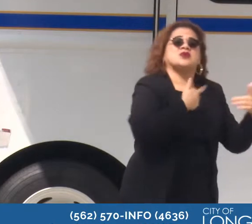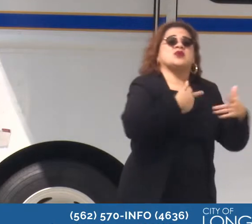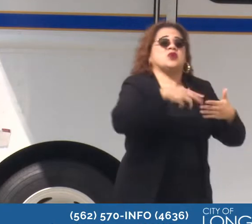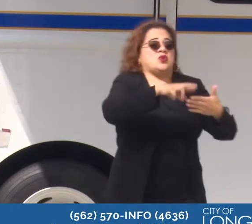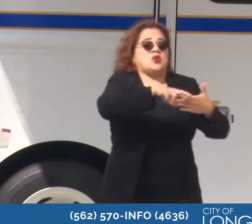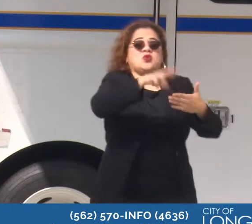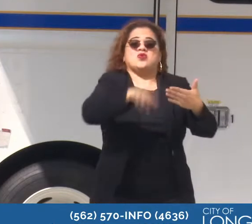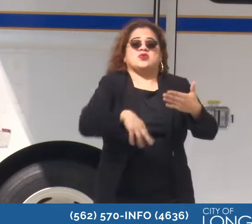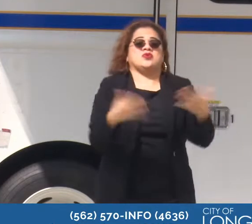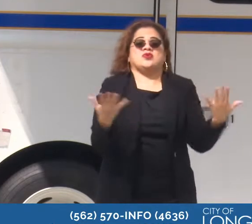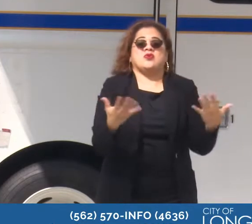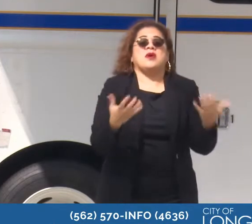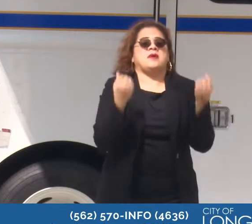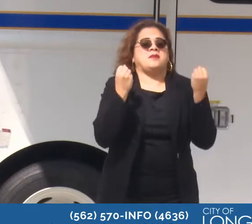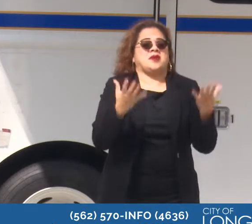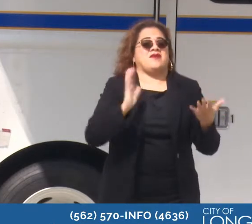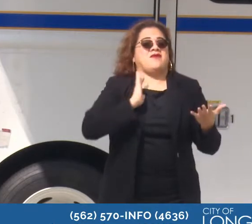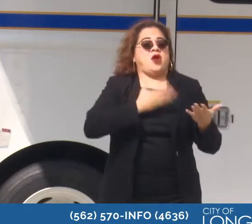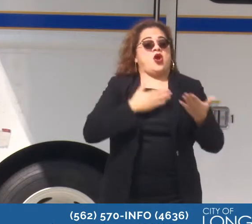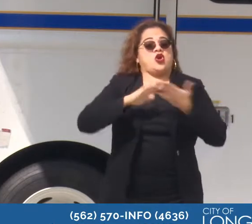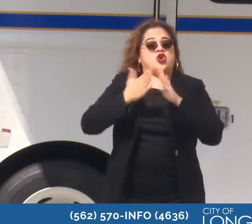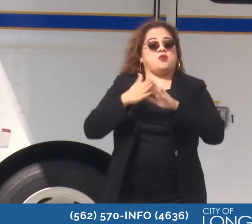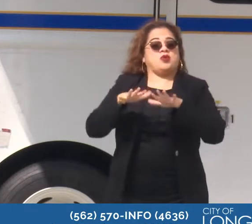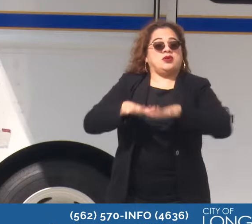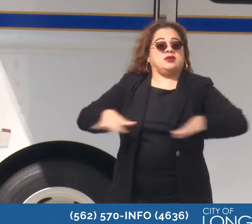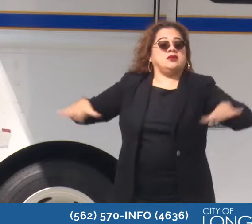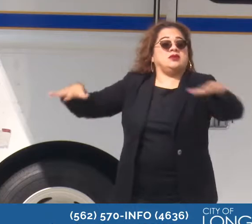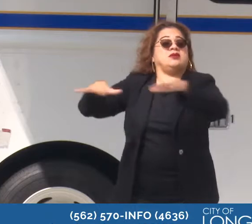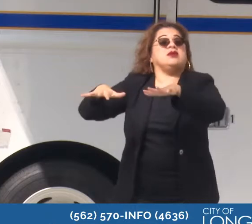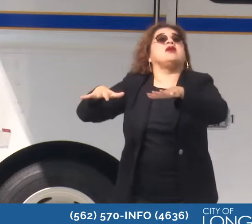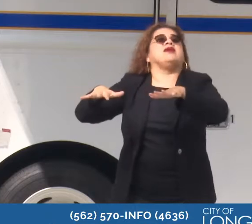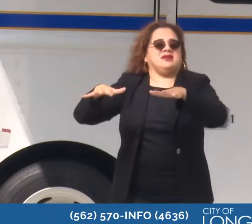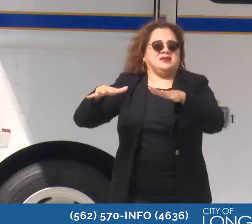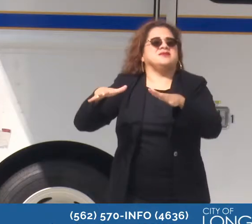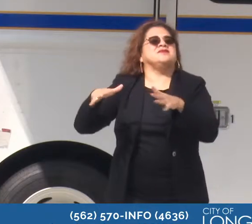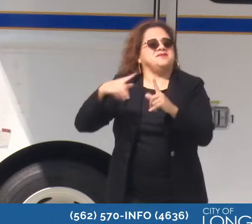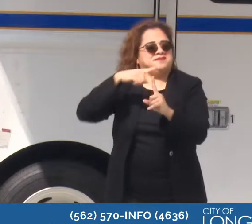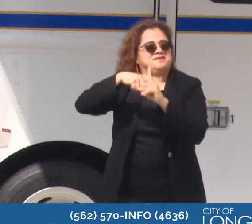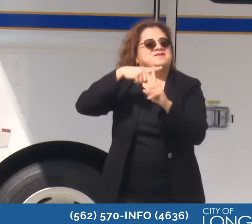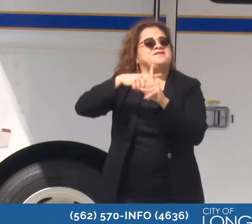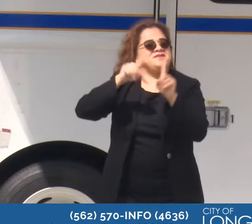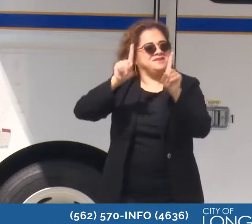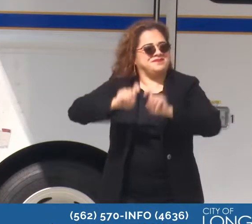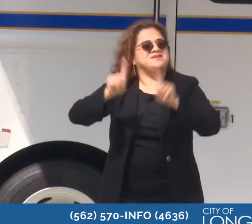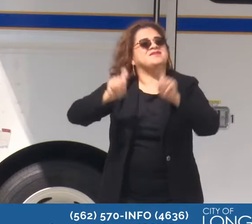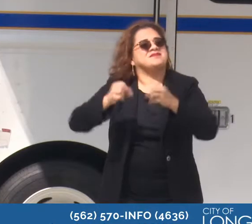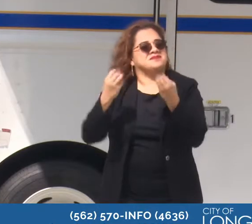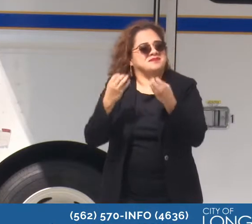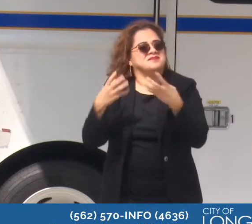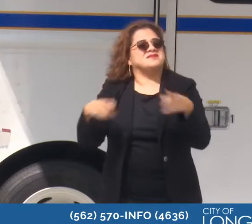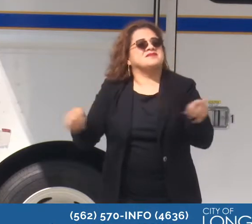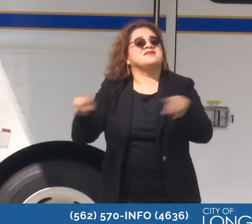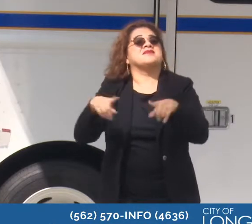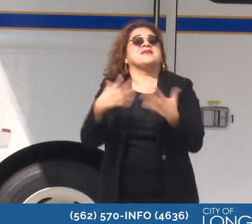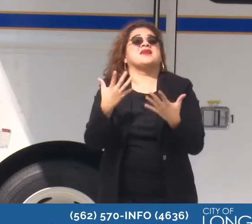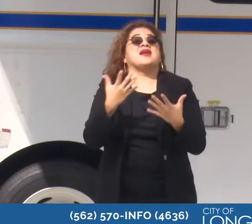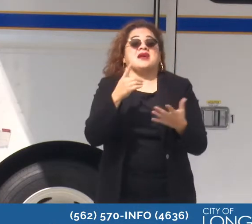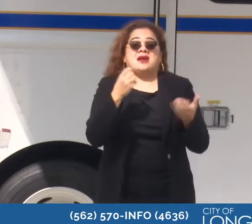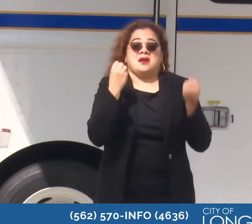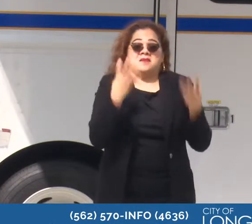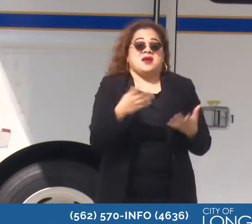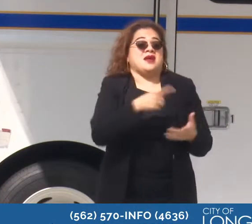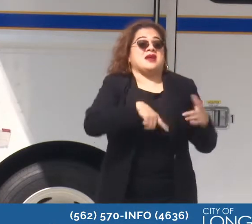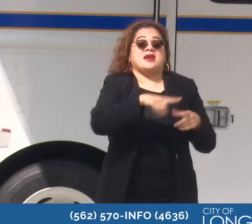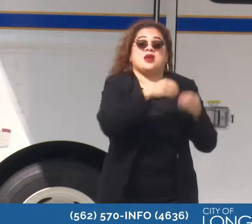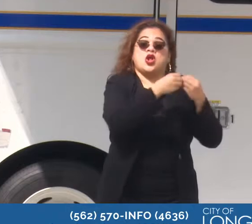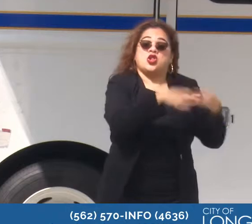lo que vemos es que nuestra comunidad ha sufrido demasiado. Están perdiendo sus trabajos, pero peor sus vidas por